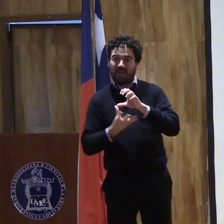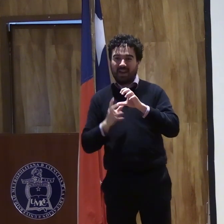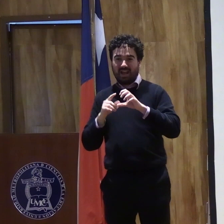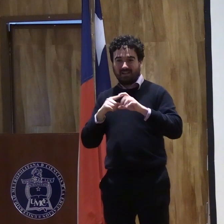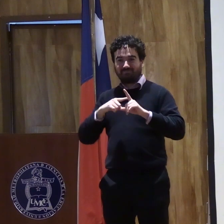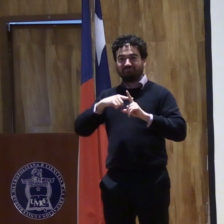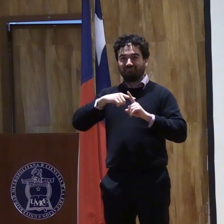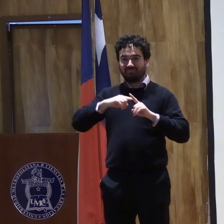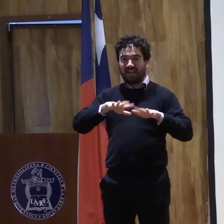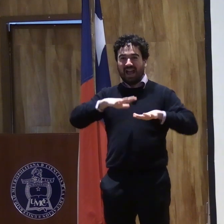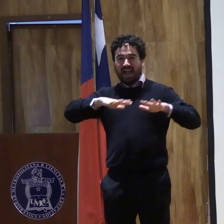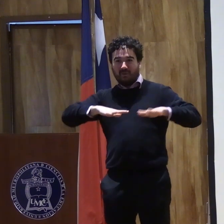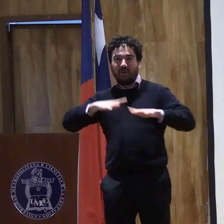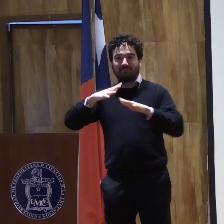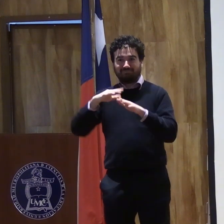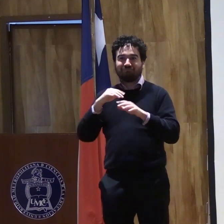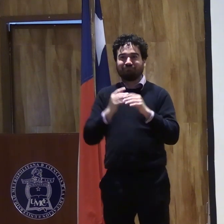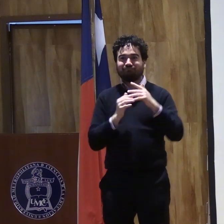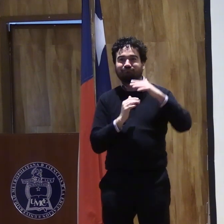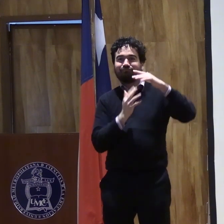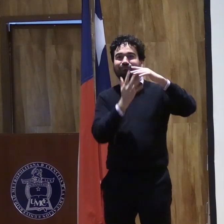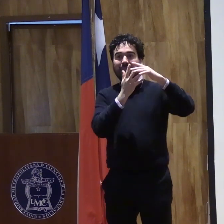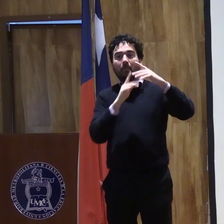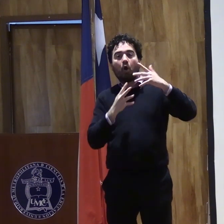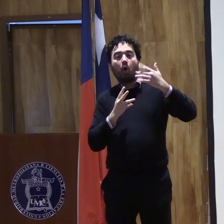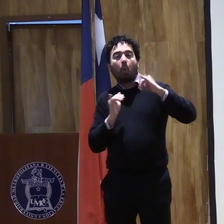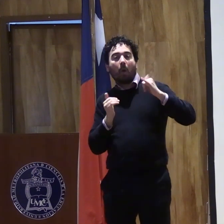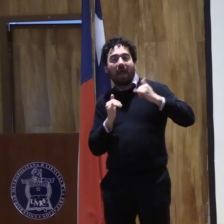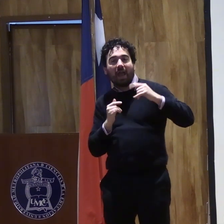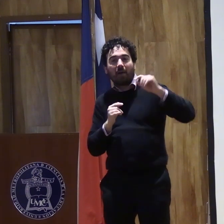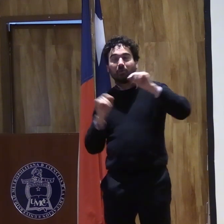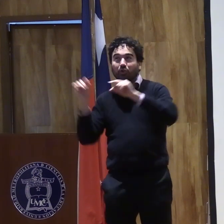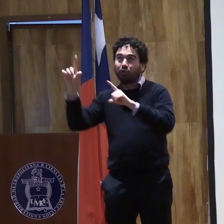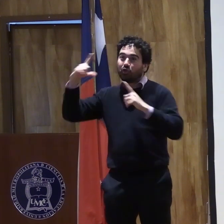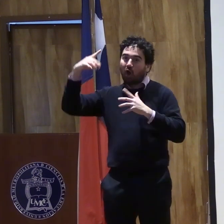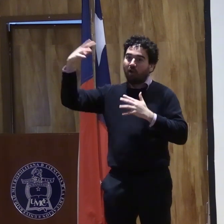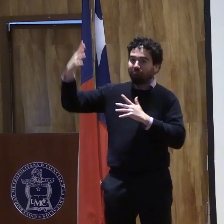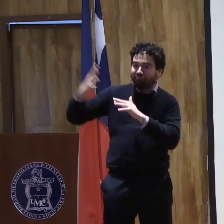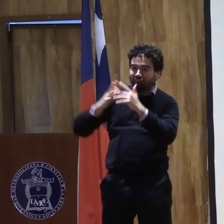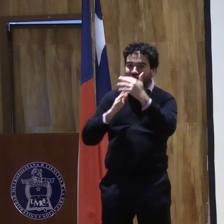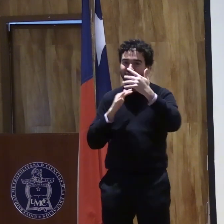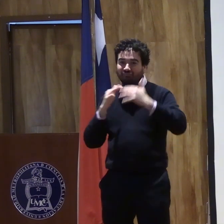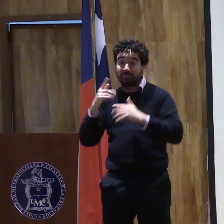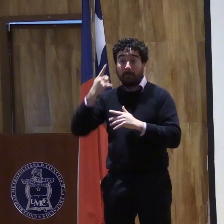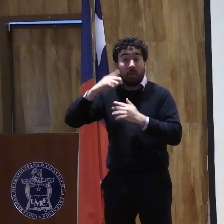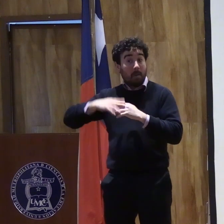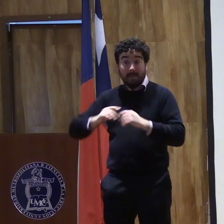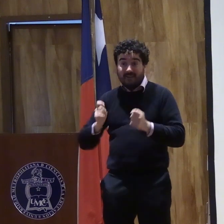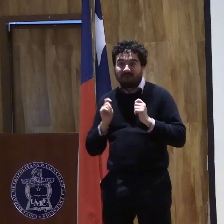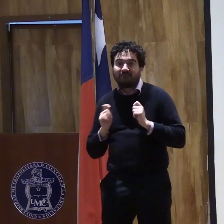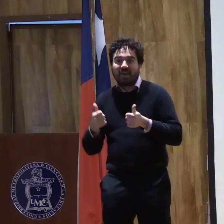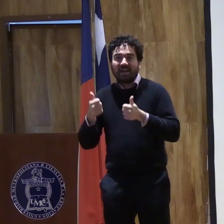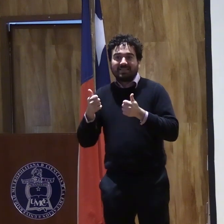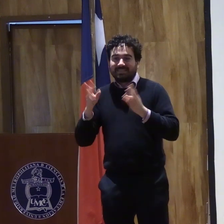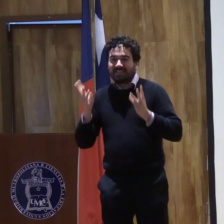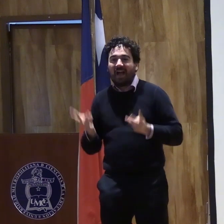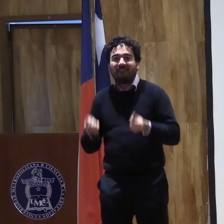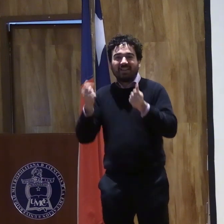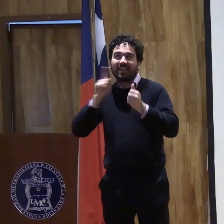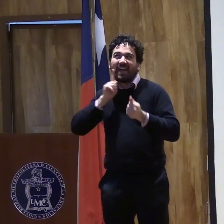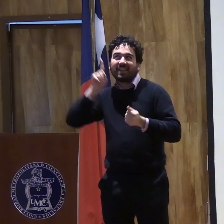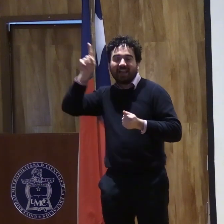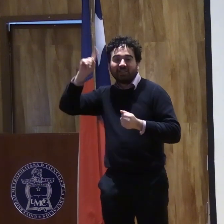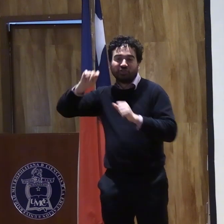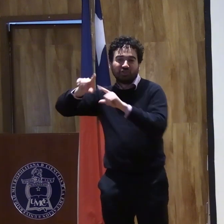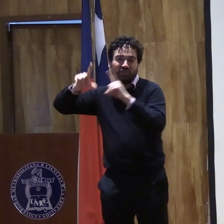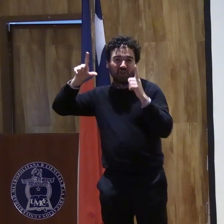juegan en el fondo con el Sol. Ahora, el Sol es el que tiene la billetera más grande. El Sol es el que... Bueno, la energía